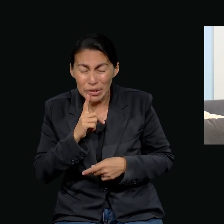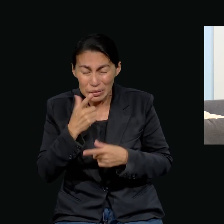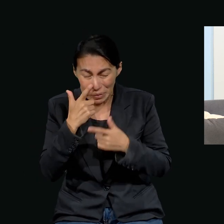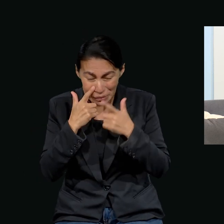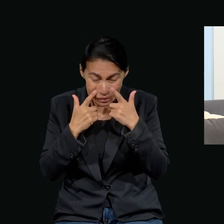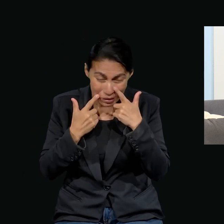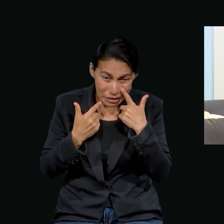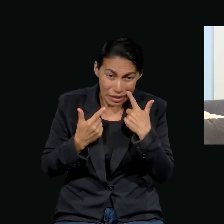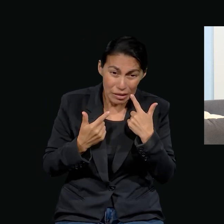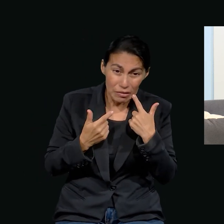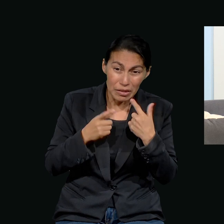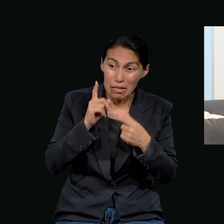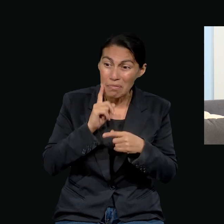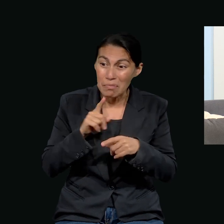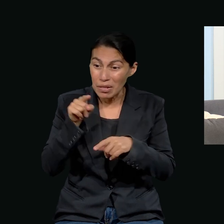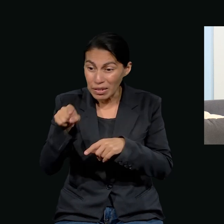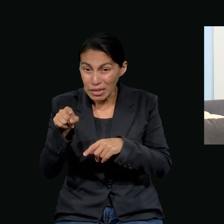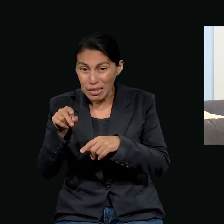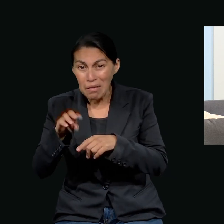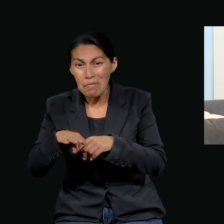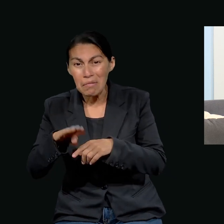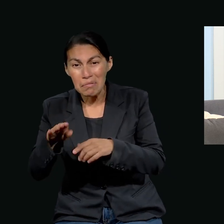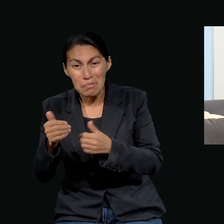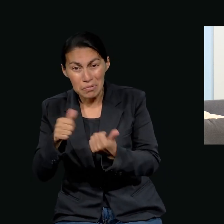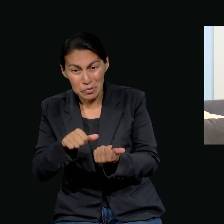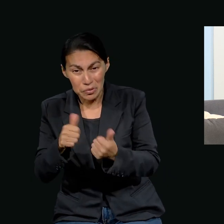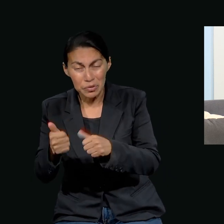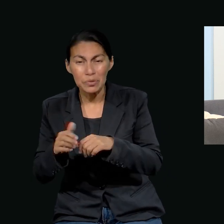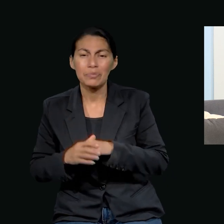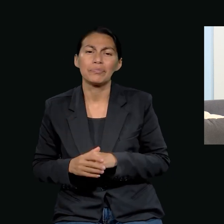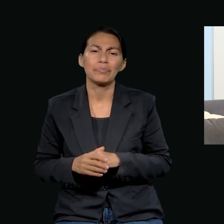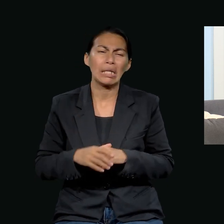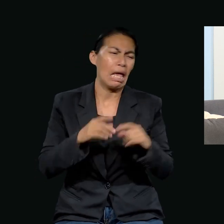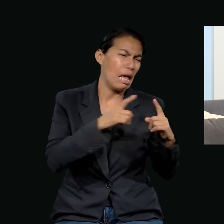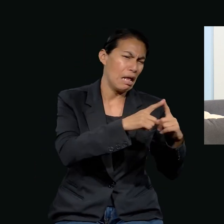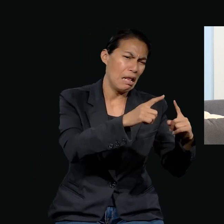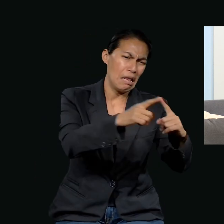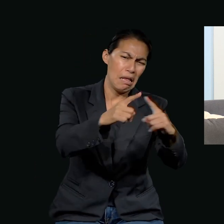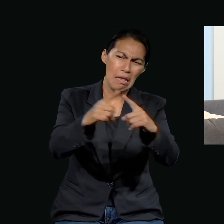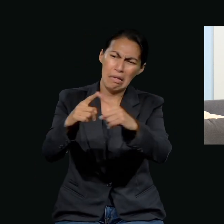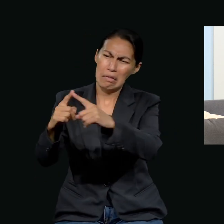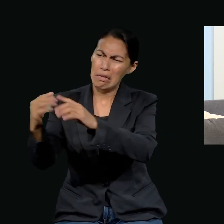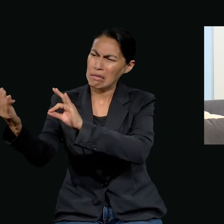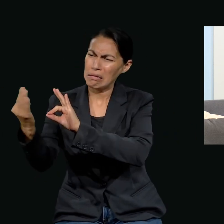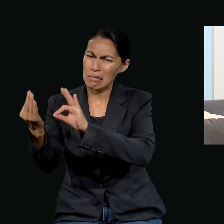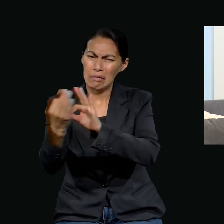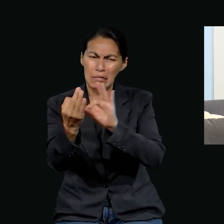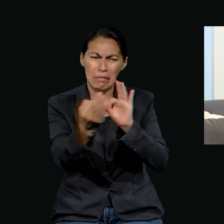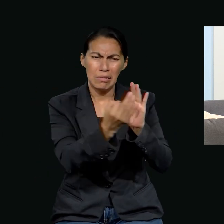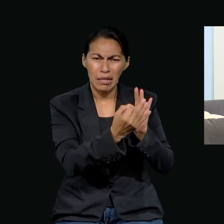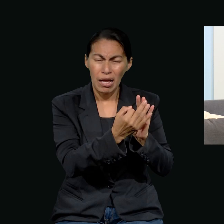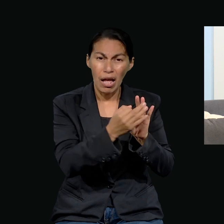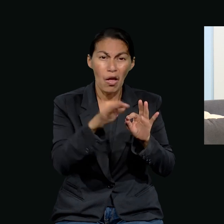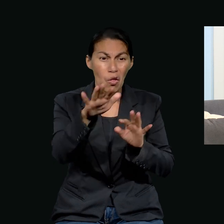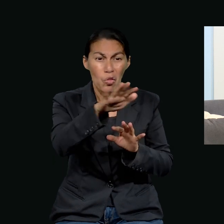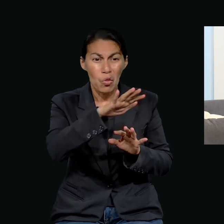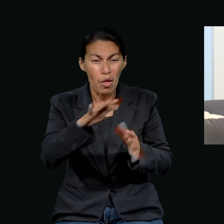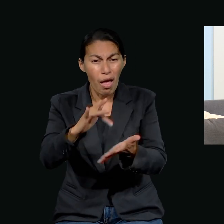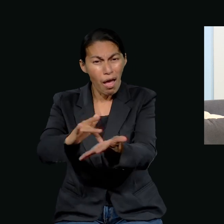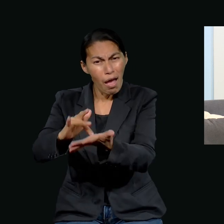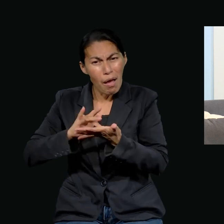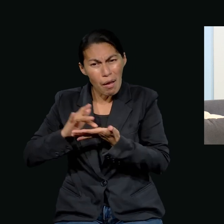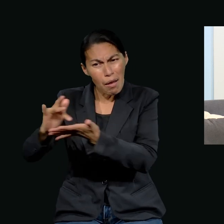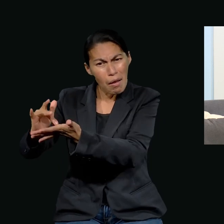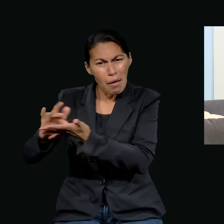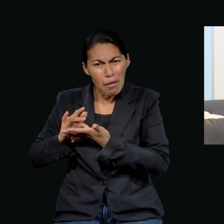y hubo hermanos que lloraron. Y quiero decirles que tanto impactó que en todas las iglesias de la